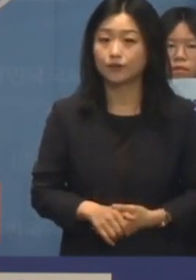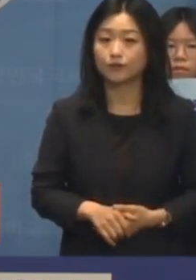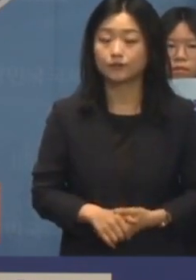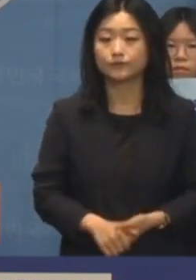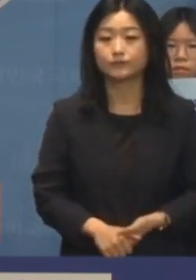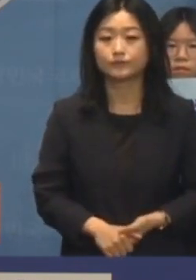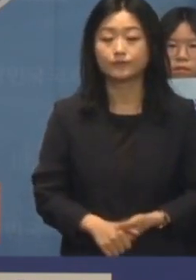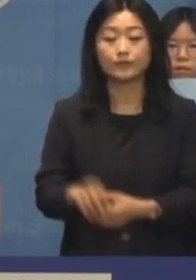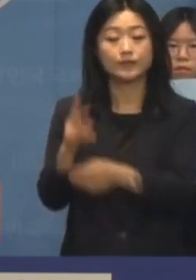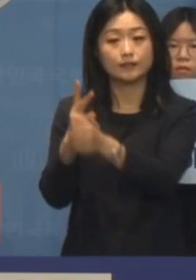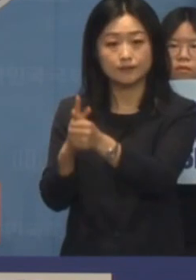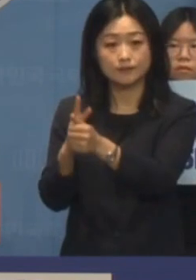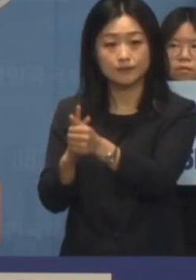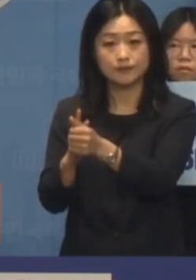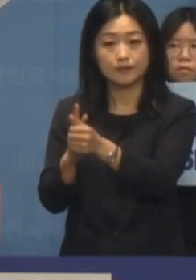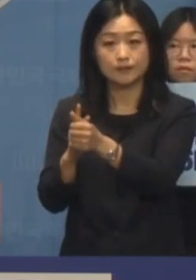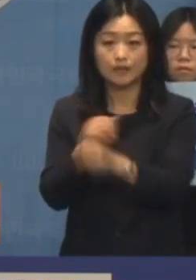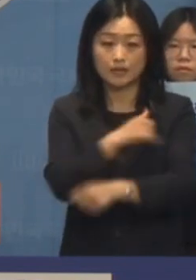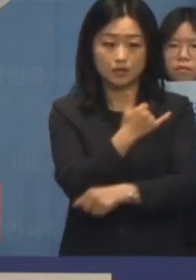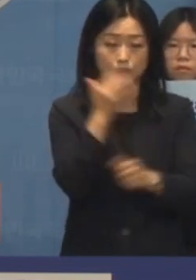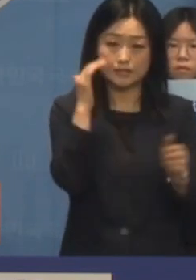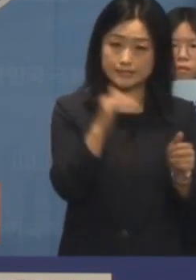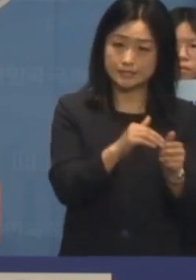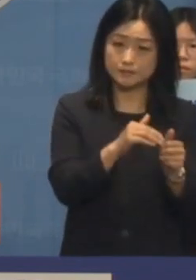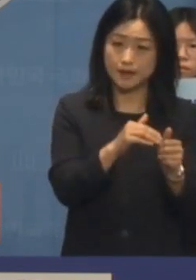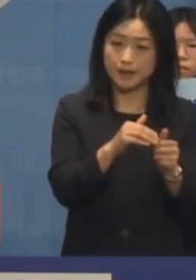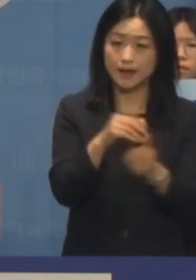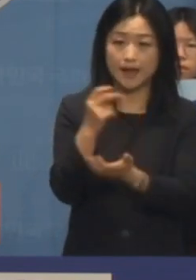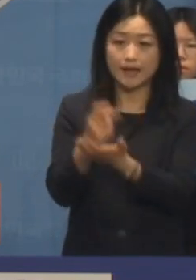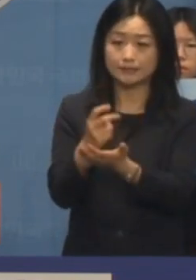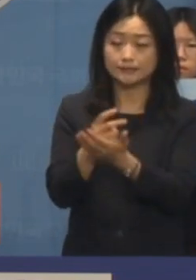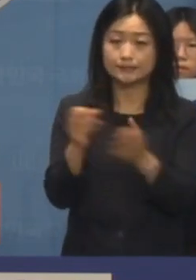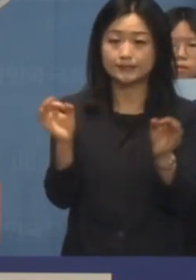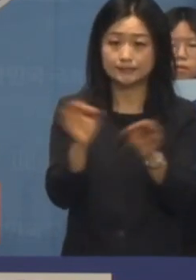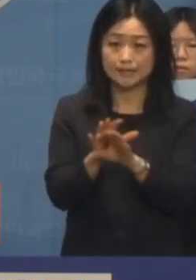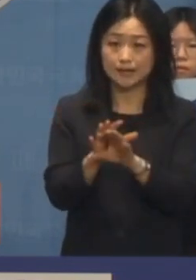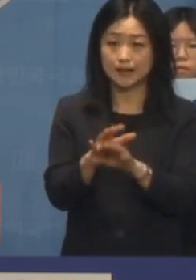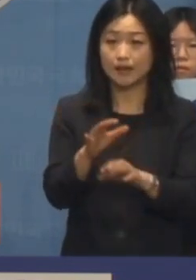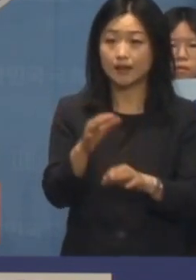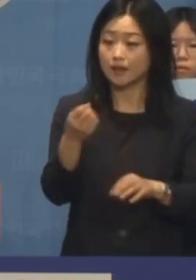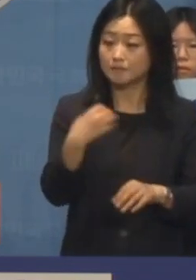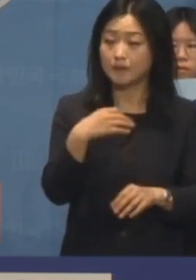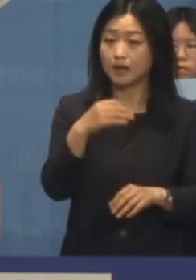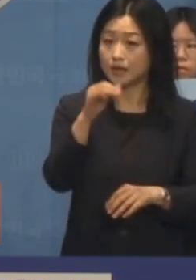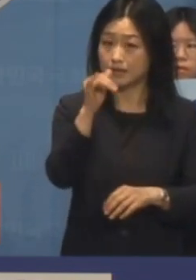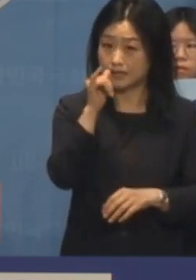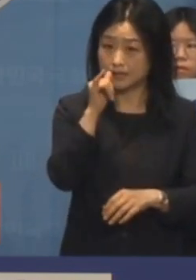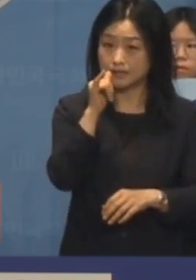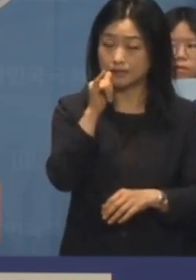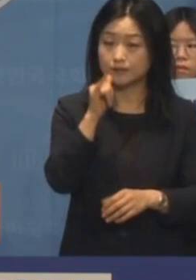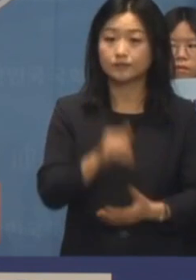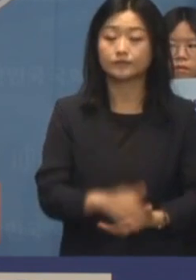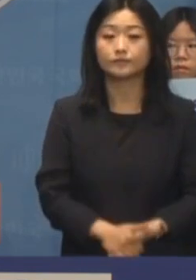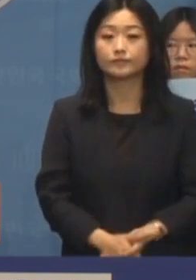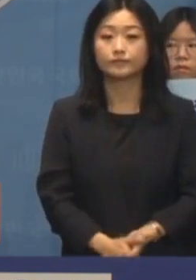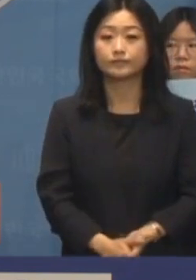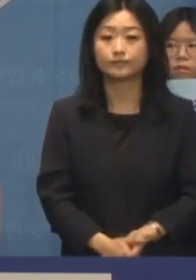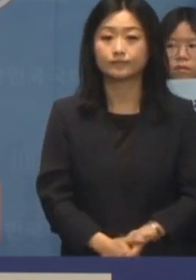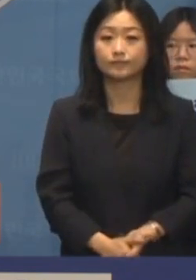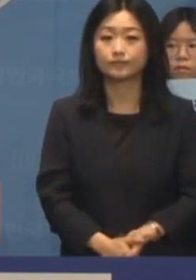현장의 교사들도 이제 그런 인권 침해적인 학칙은 사라졌다고 이야기하는 학칙